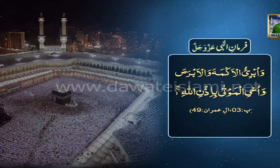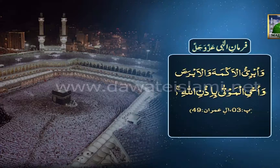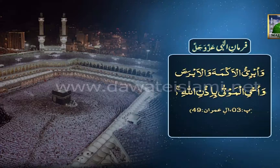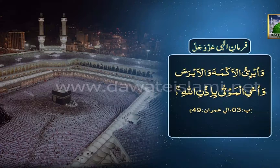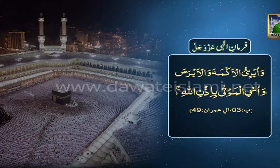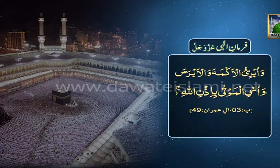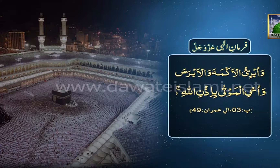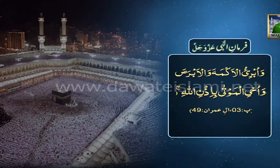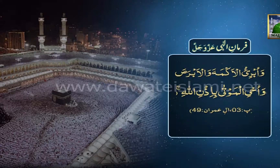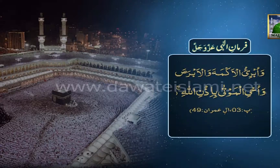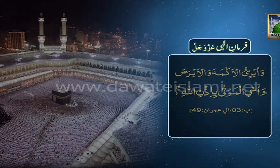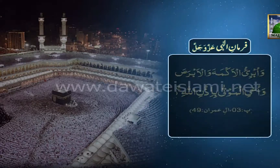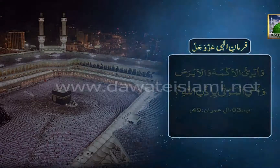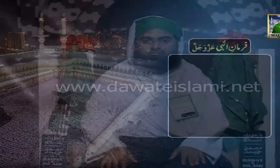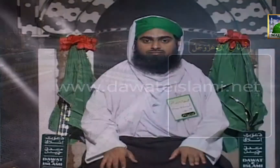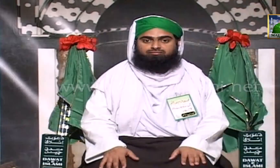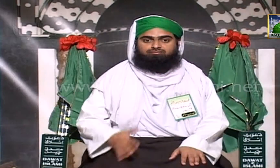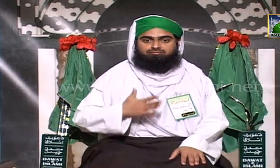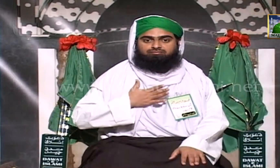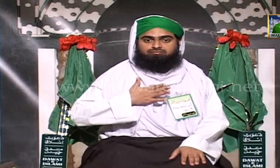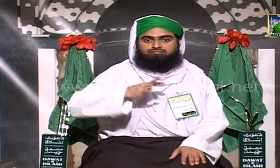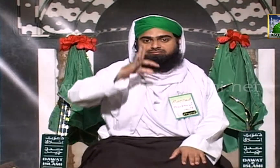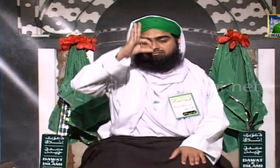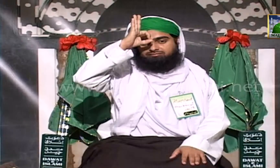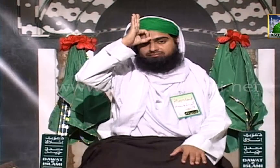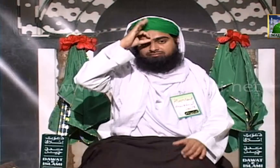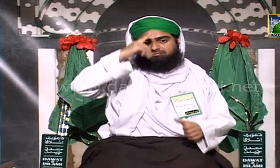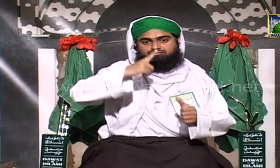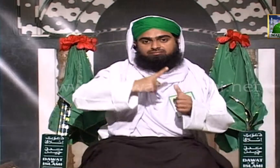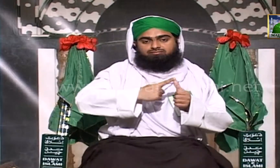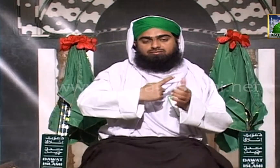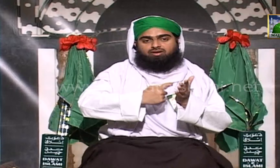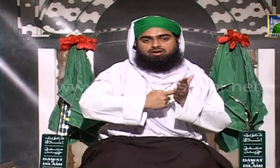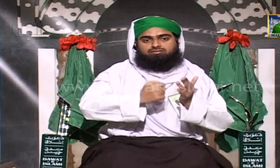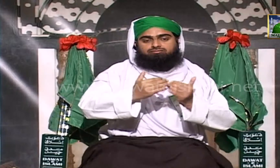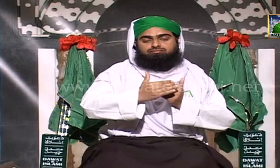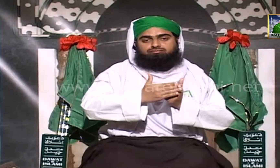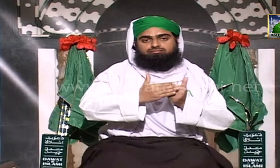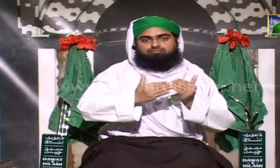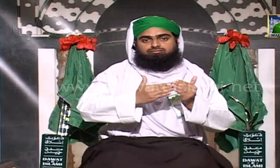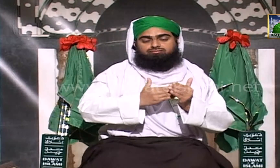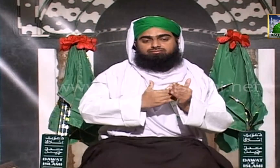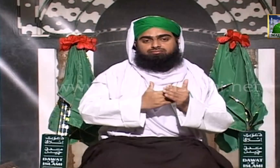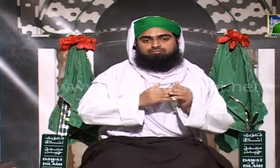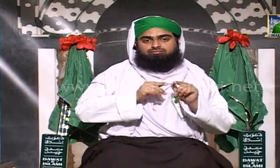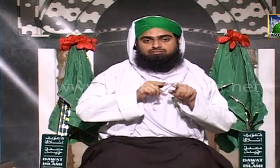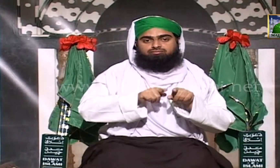اللَّهِ۔ میرے آقا نعمت امام اہل سنت عظیم البرکت عظیم المرتبت پروانہ شمع